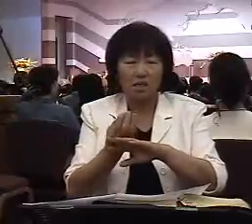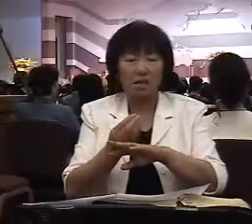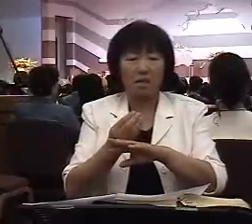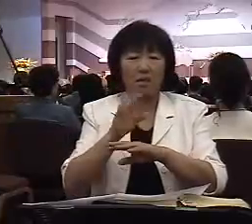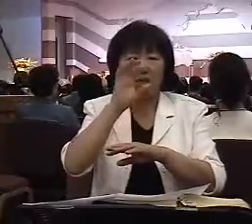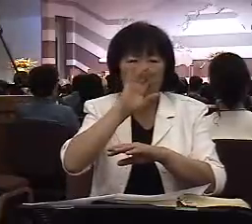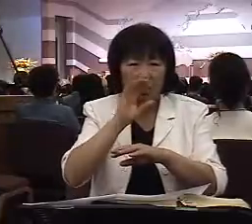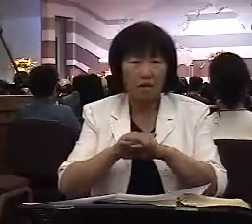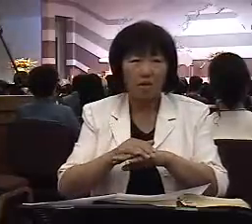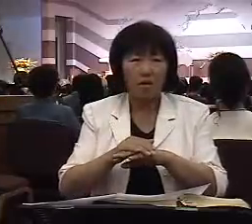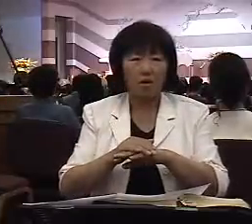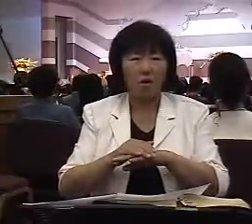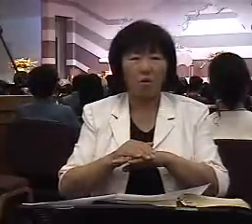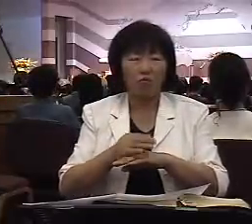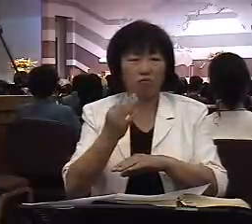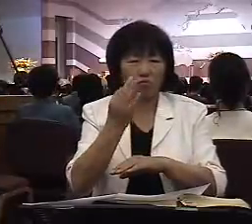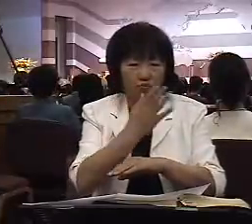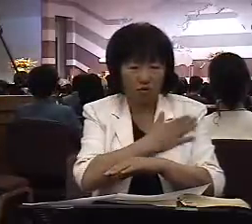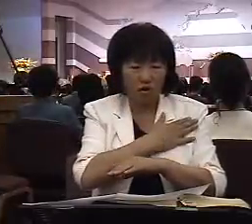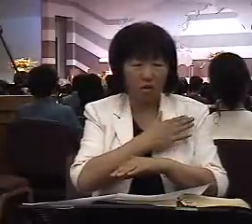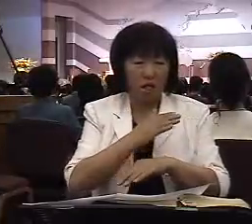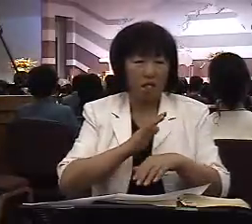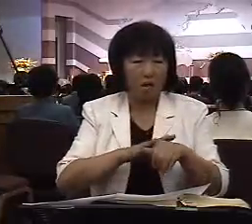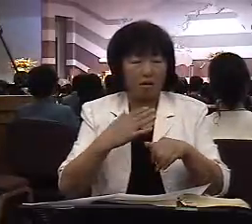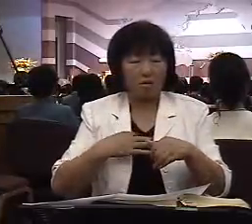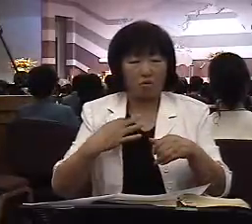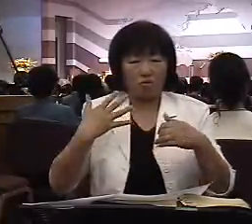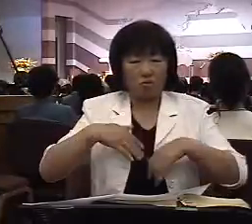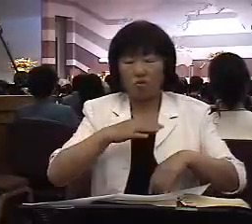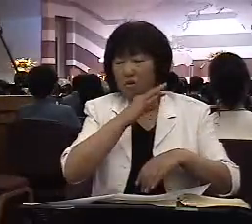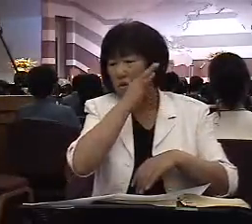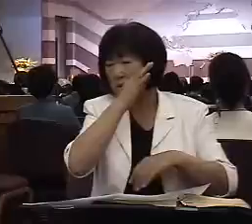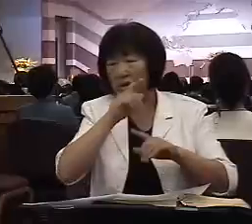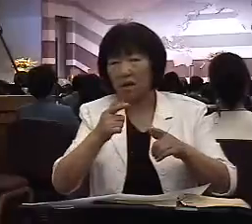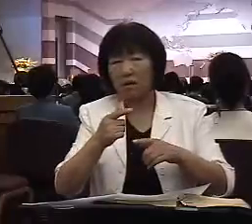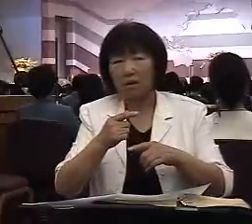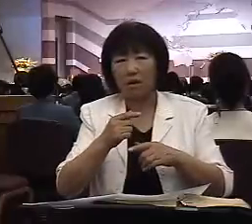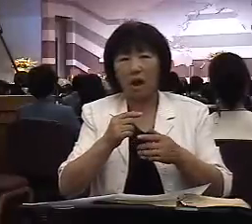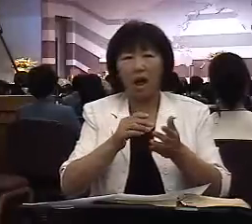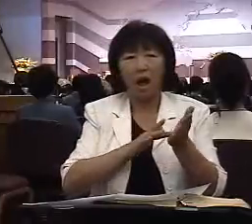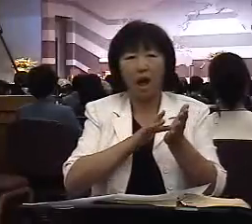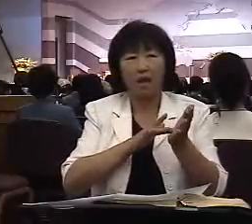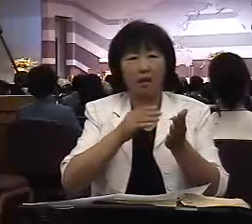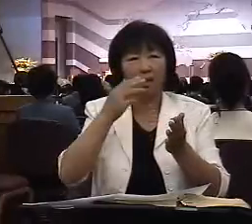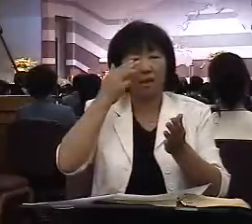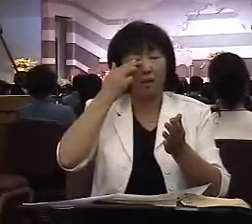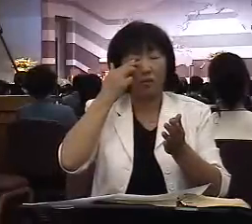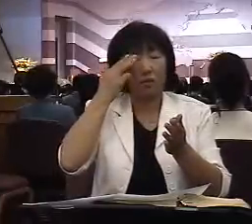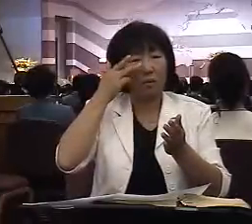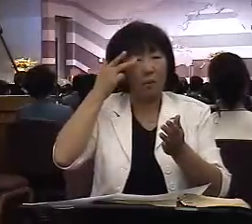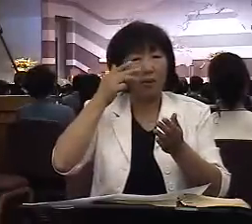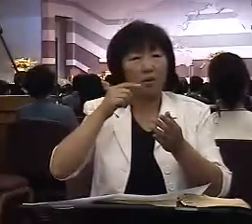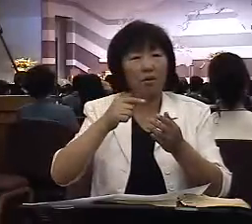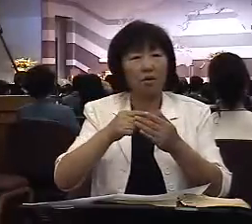흰옷을 사서 입어 벌거벗은 수치를 보이지 않게 하고 안약을 사서 눈에 발라보게 하라.